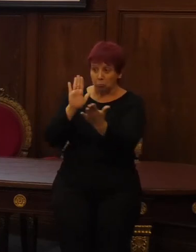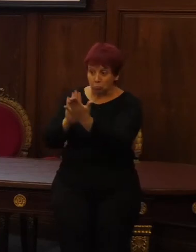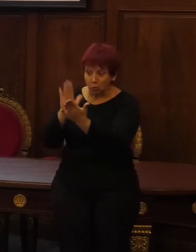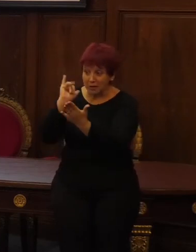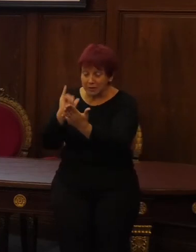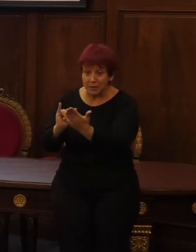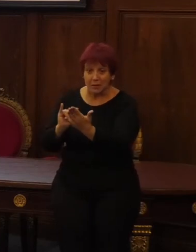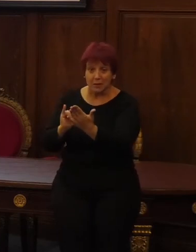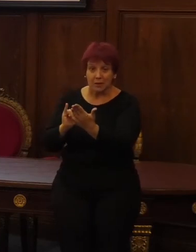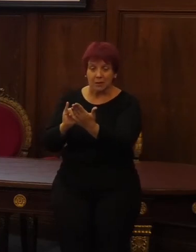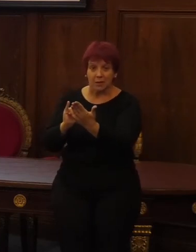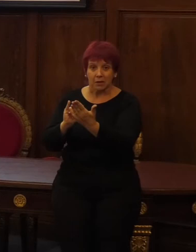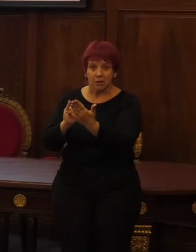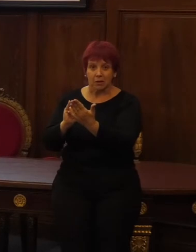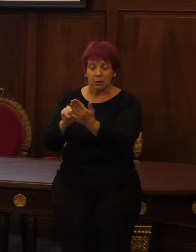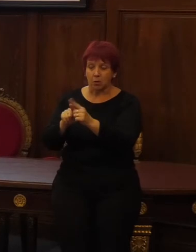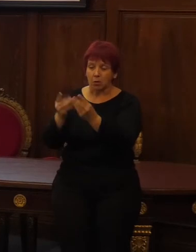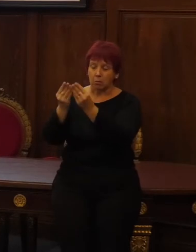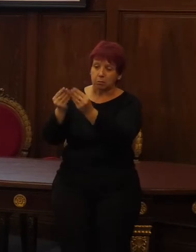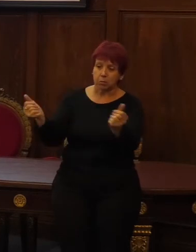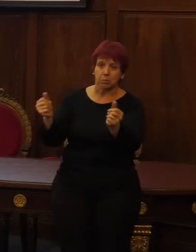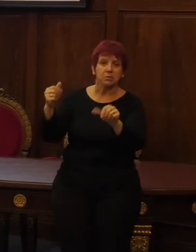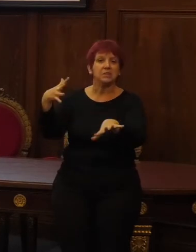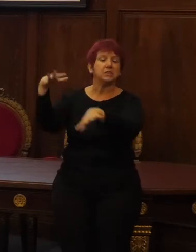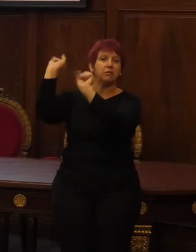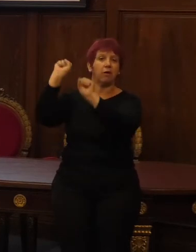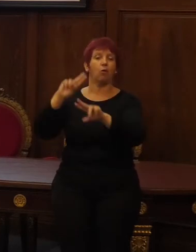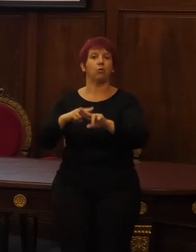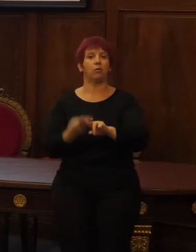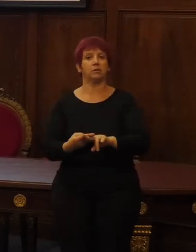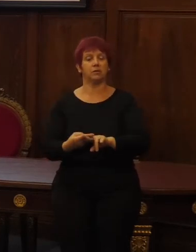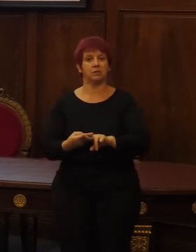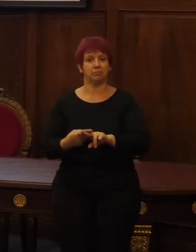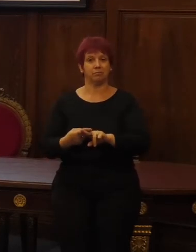tocaba, él había estado desaparecido, se lo llevaran otra vez.